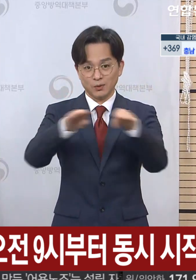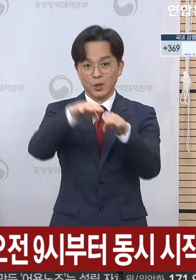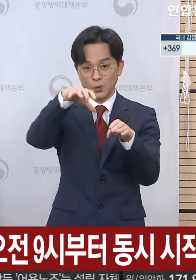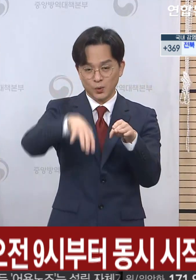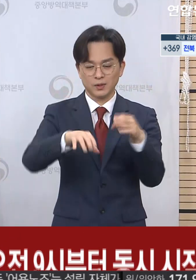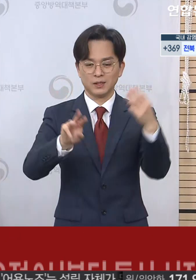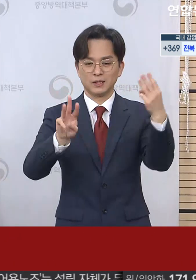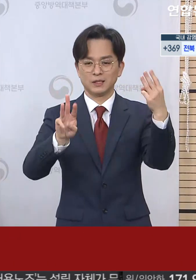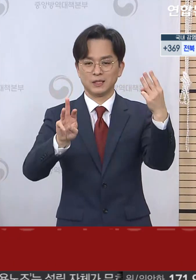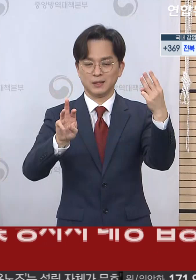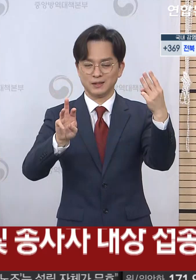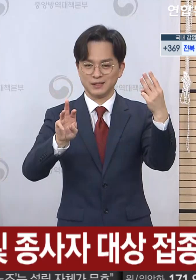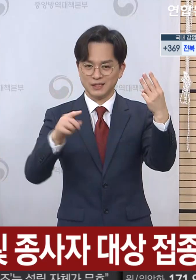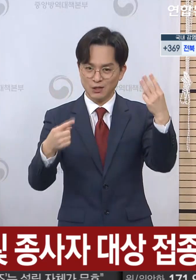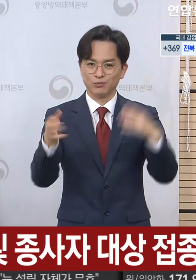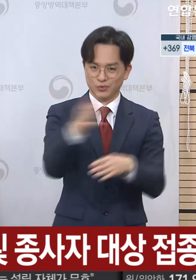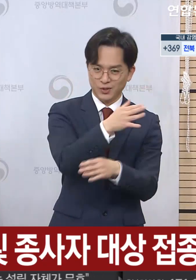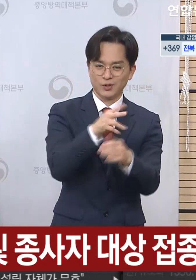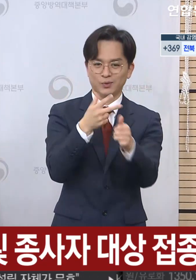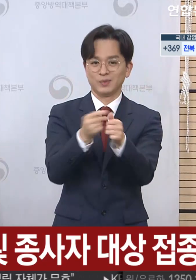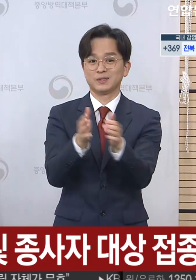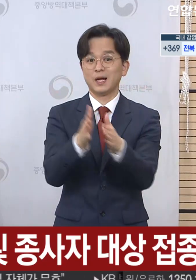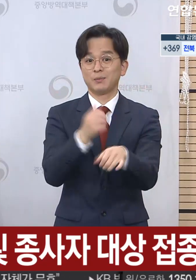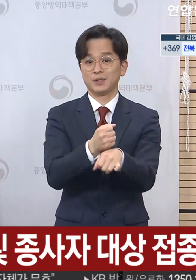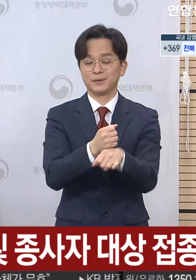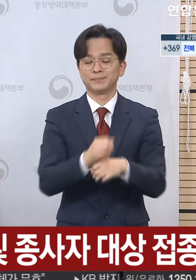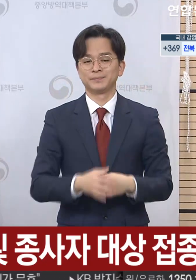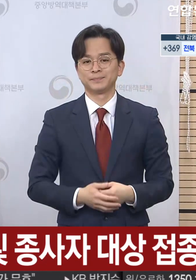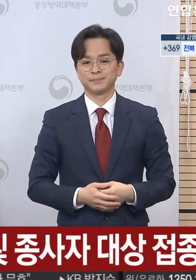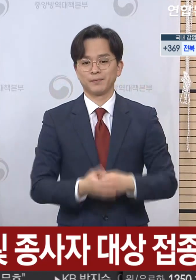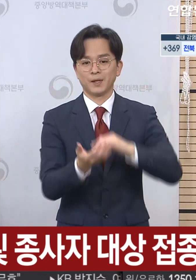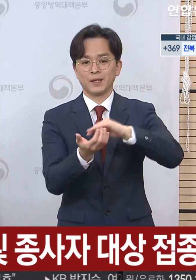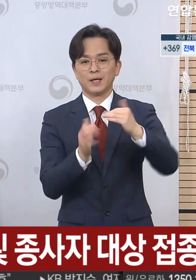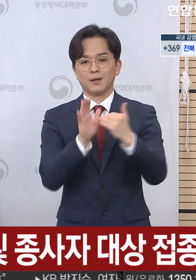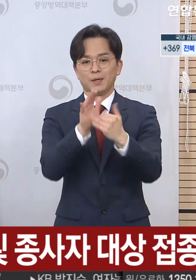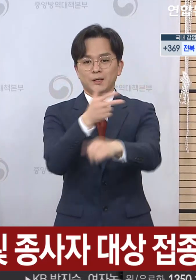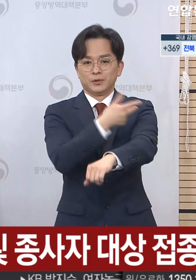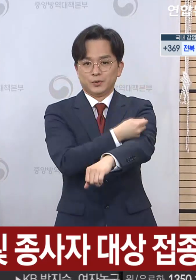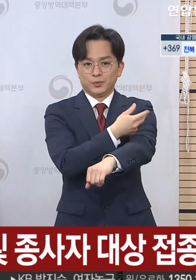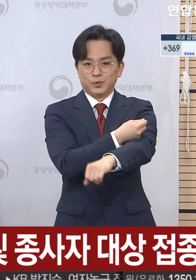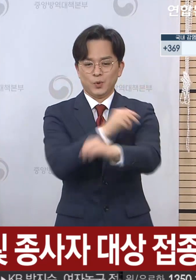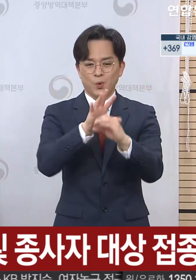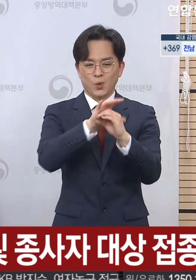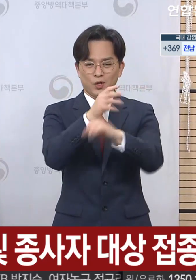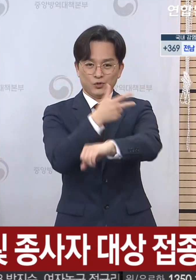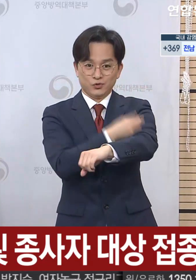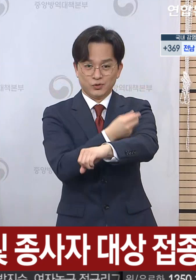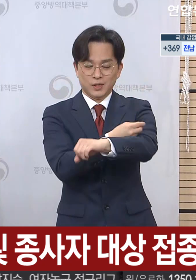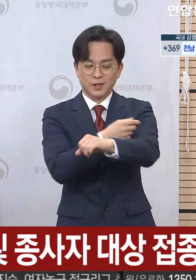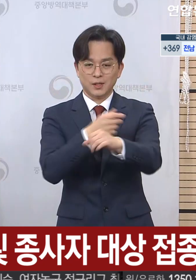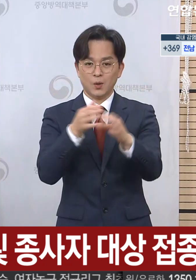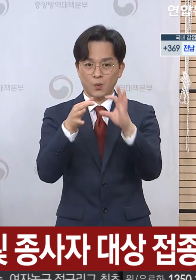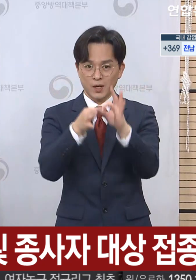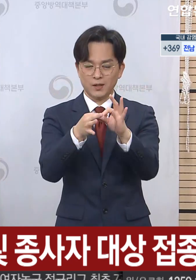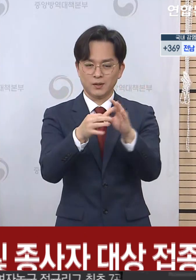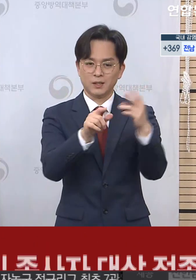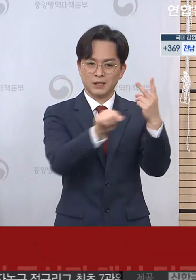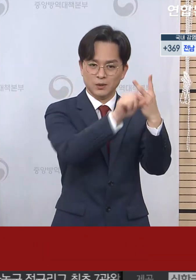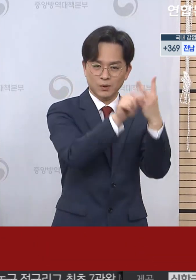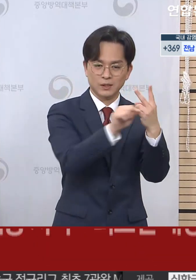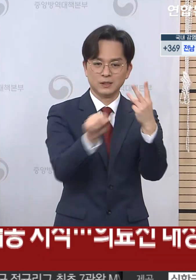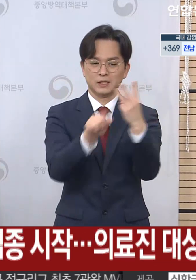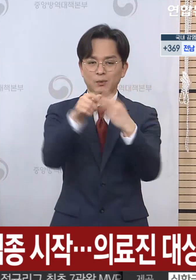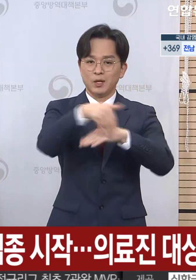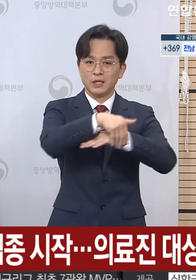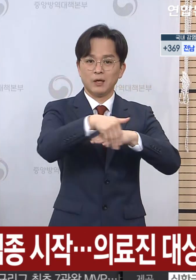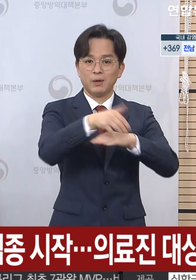수가 있습니다. 코로나19 예방접종 추진단은 예방접종과 관련한 2월, 3월 시행계획의